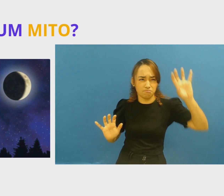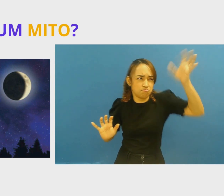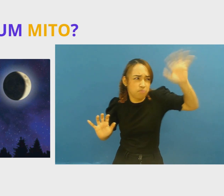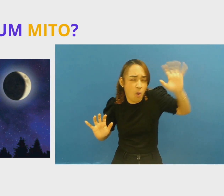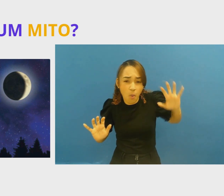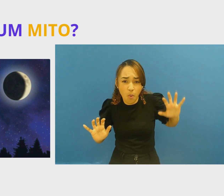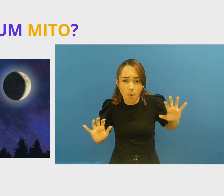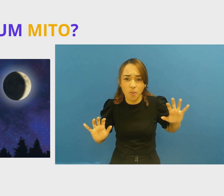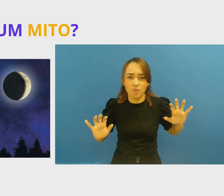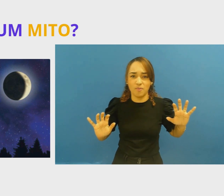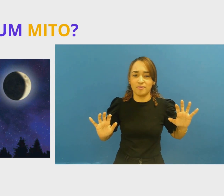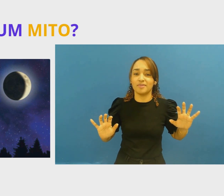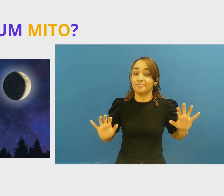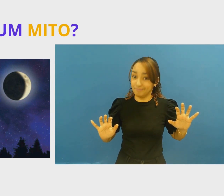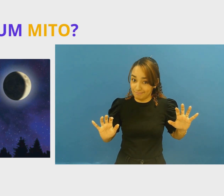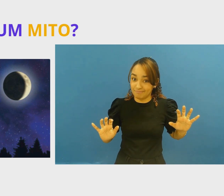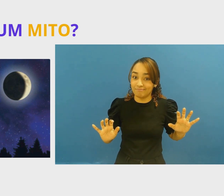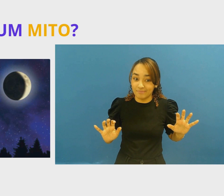trovões